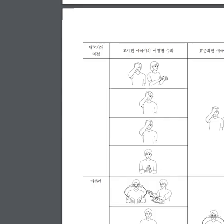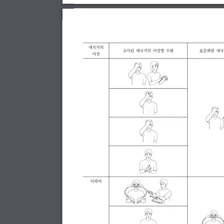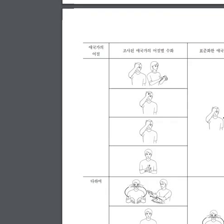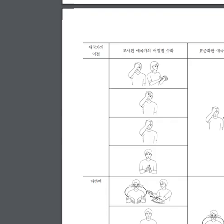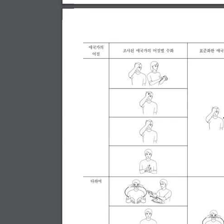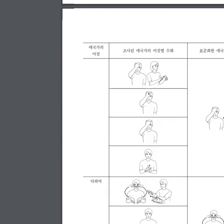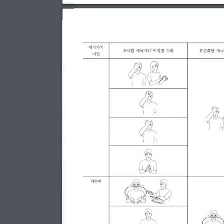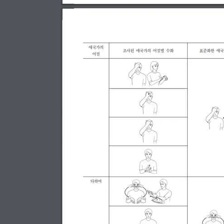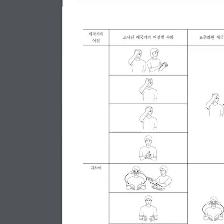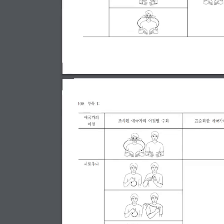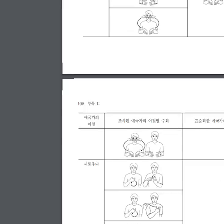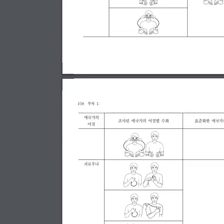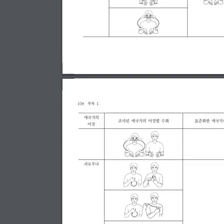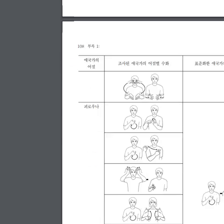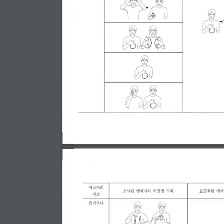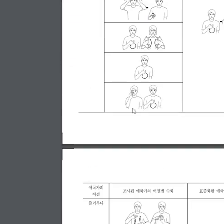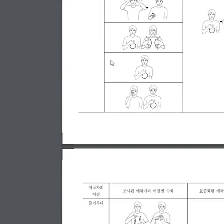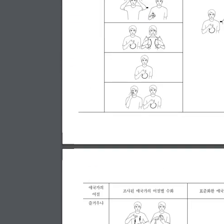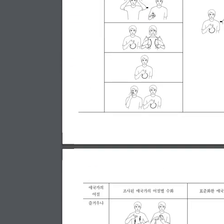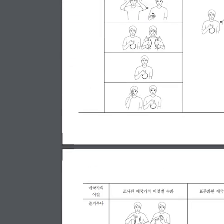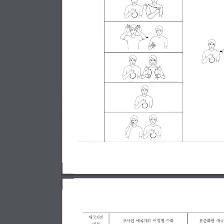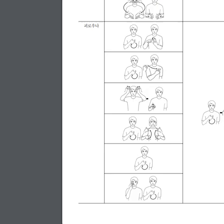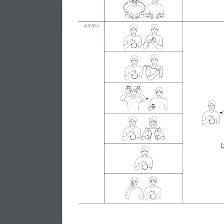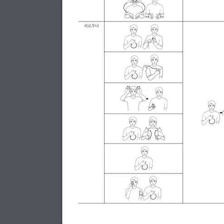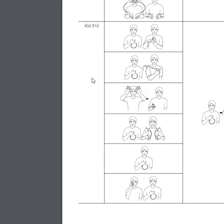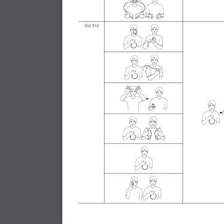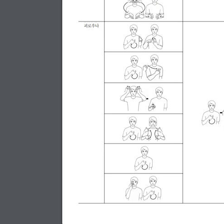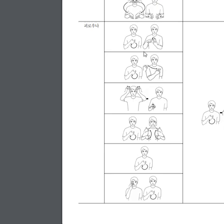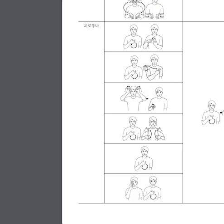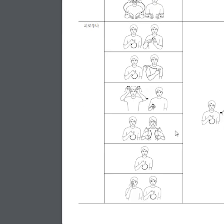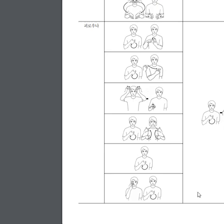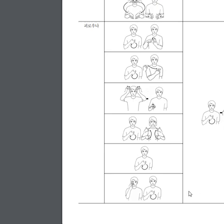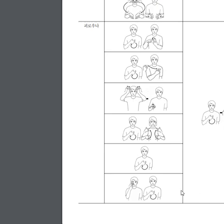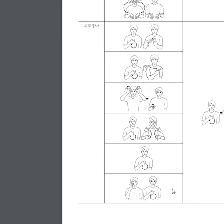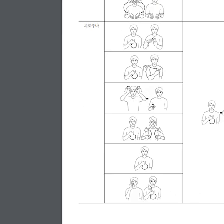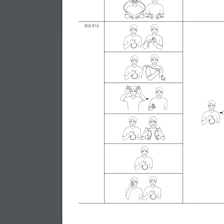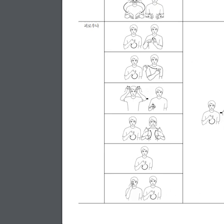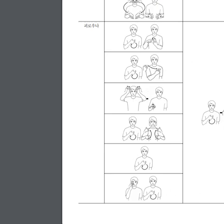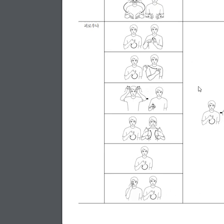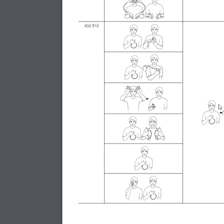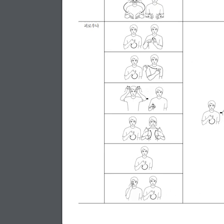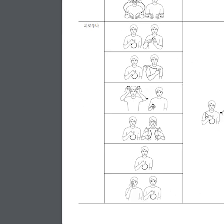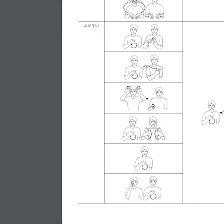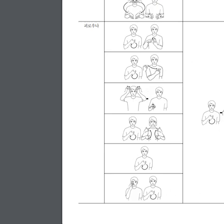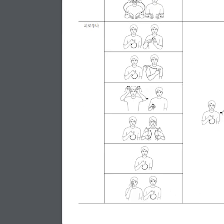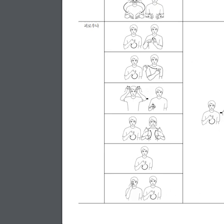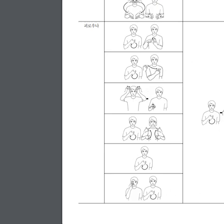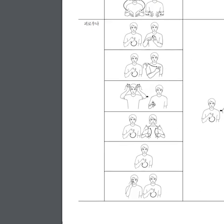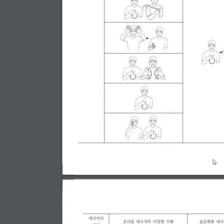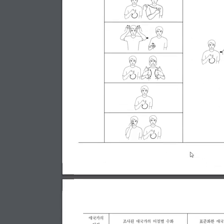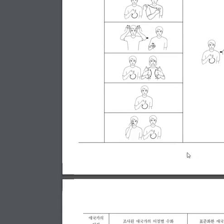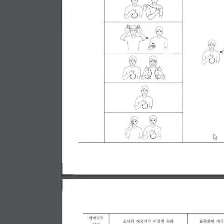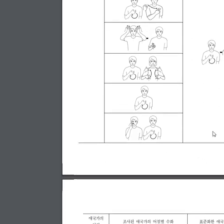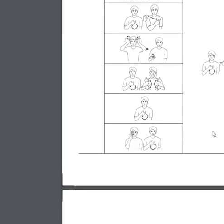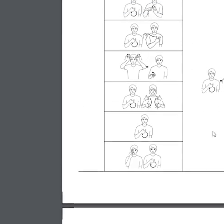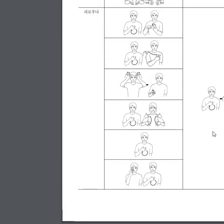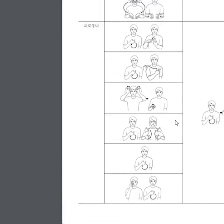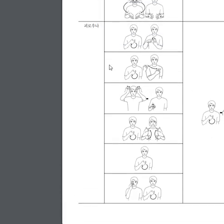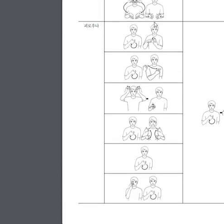의견 조사를 했겠죠. 근데 이렇게 한 세네, 여기 맞네. 6개 표현 중에 요거를 택했다는데,